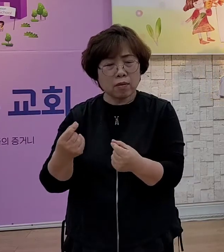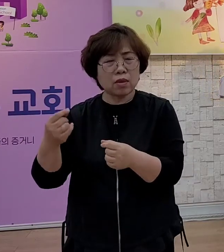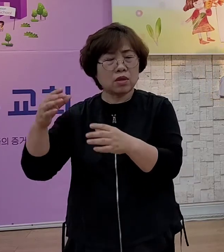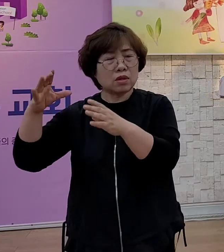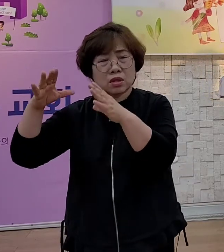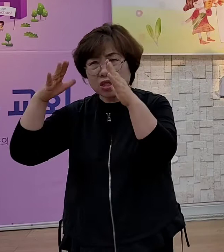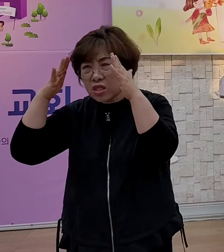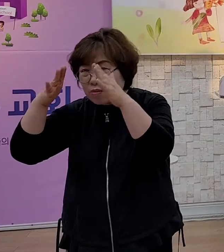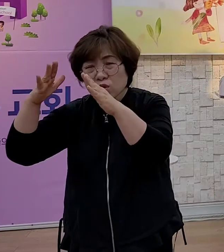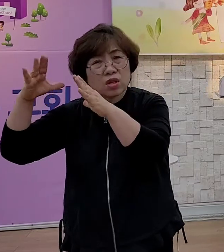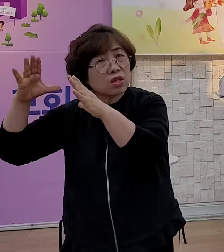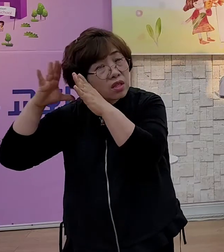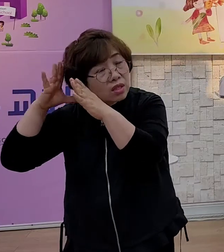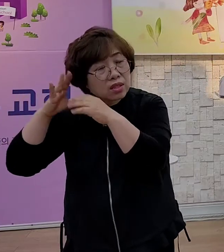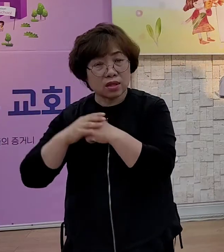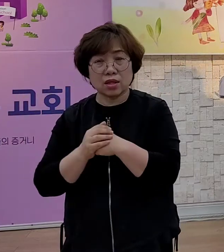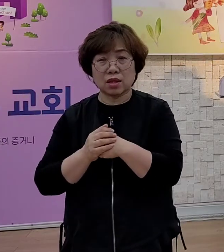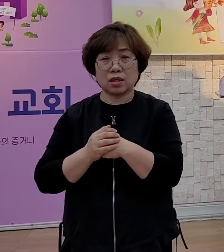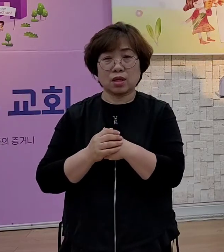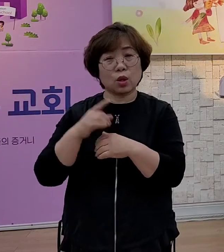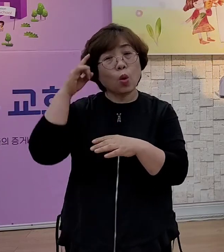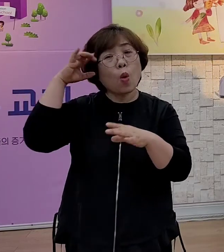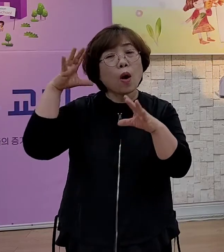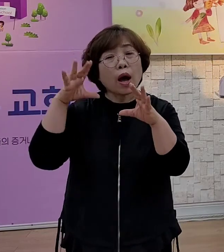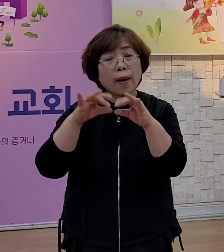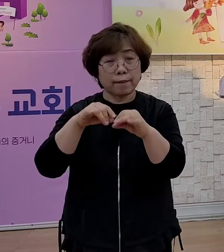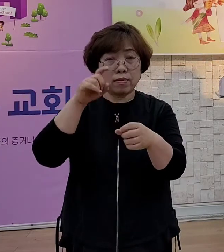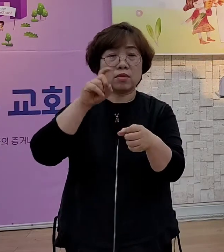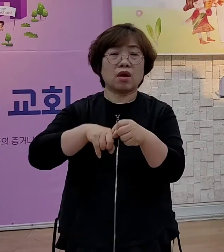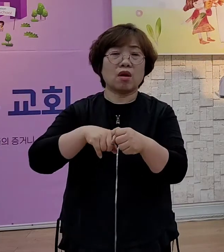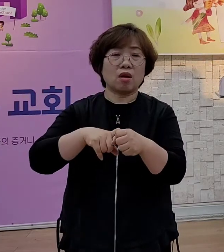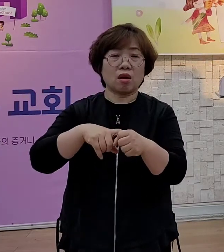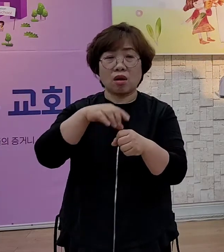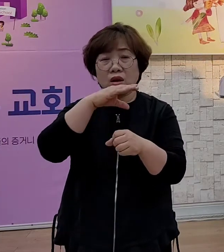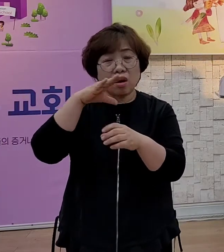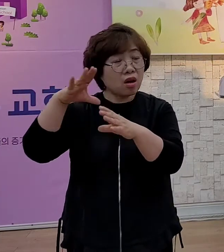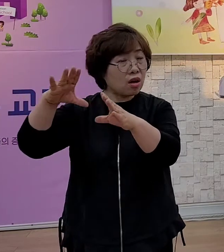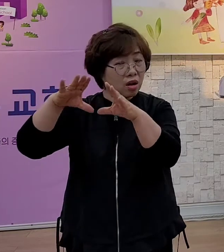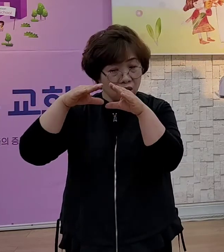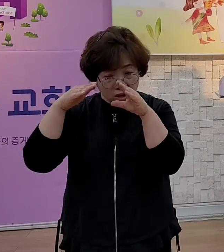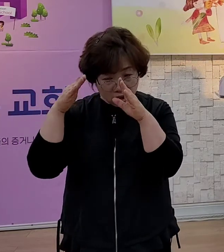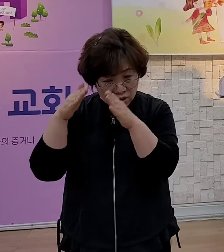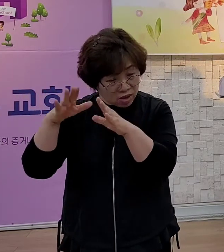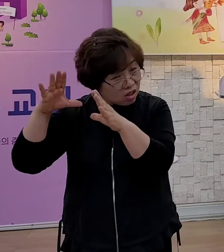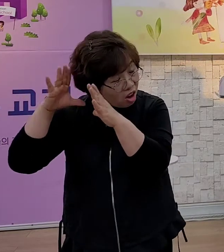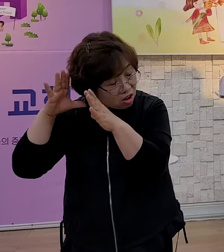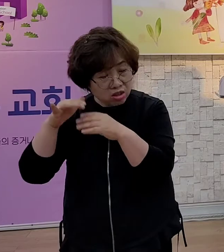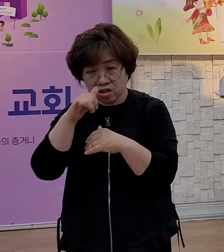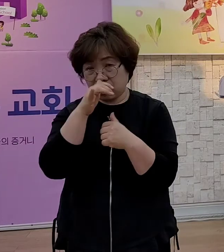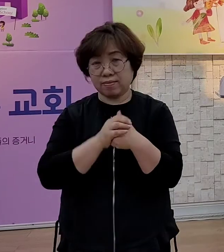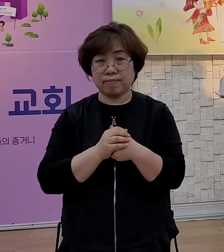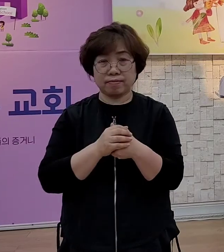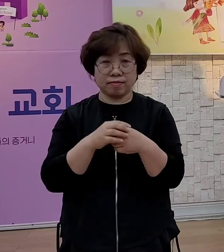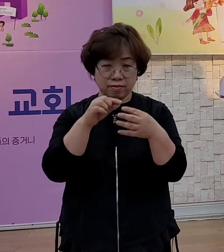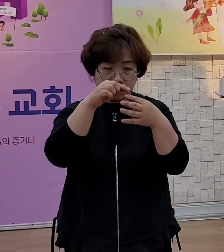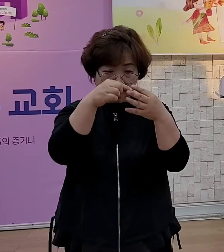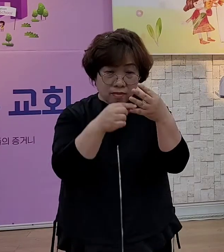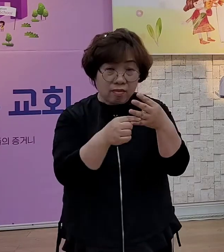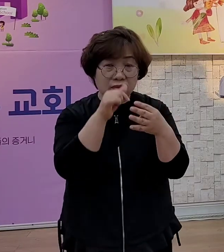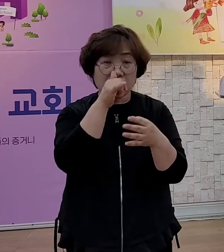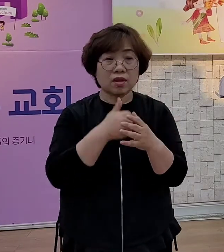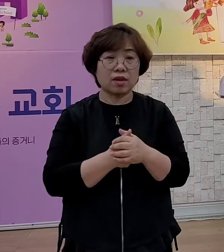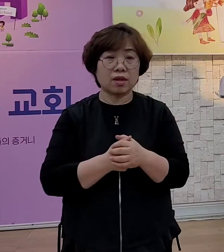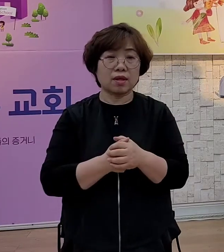듣는 이 공감적 경청이 있다라는 것을 알 수 있습니다. 여러분 복음서를